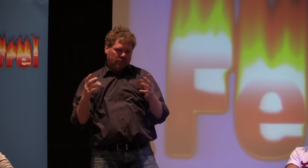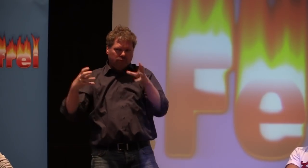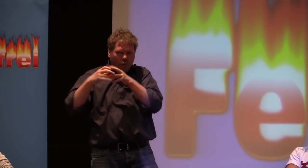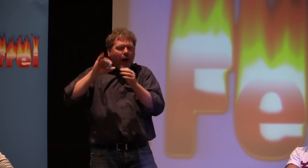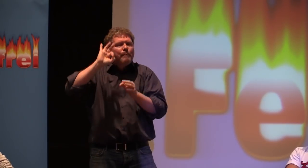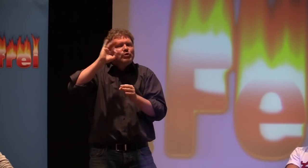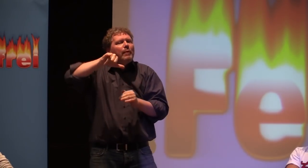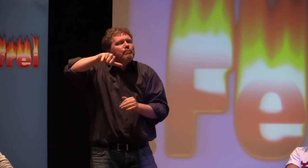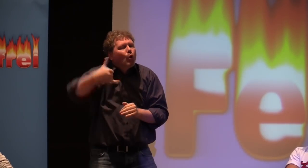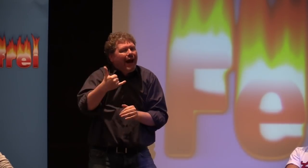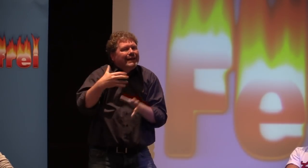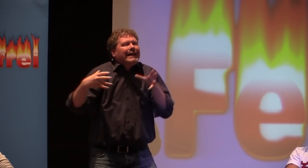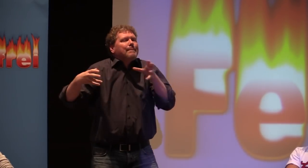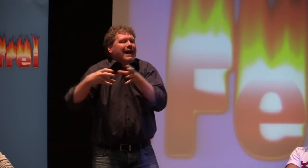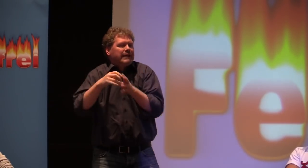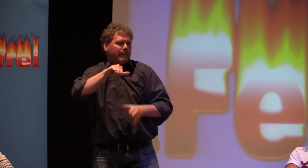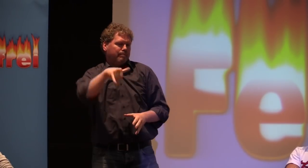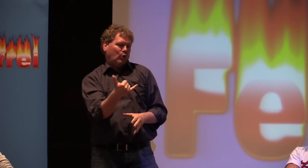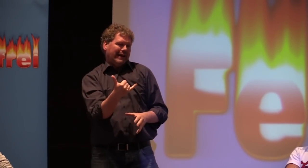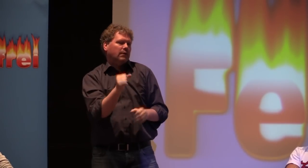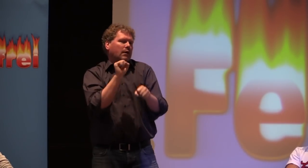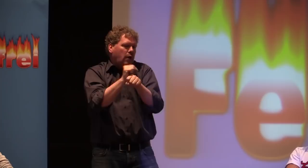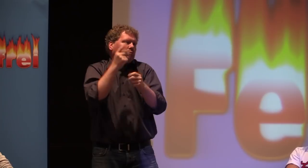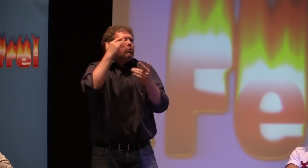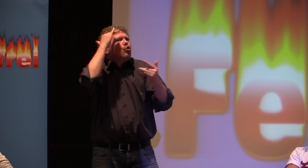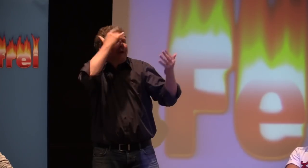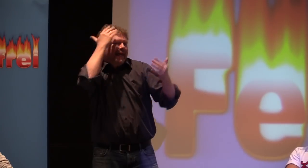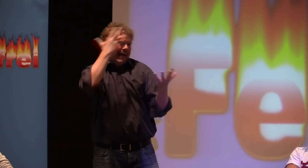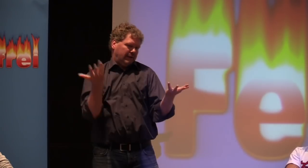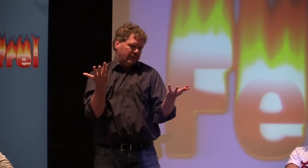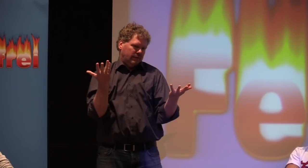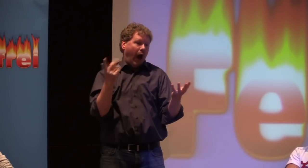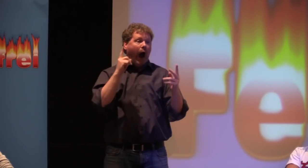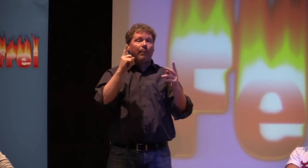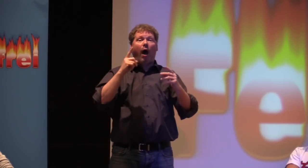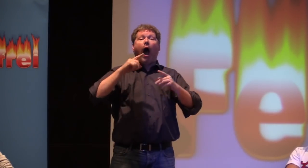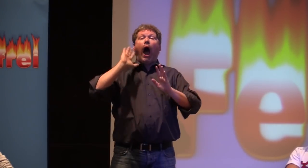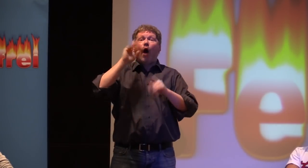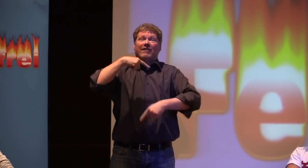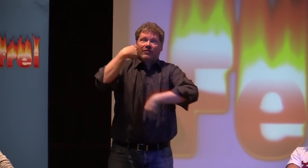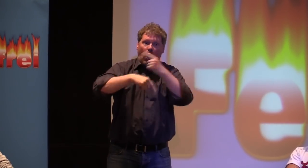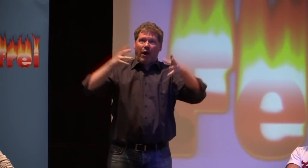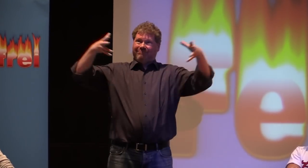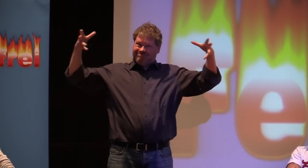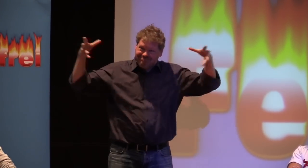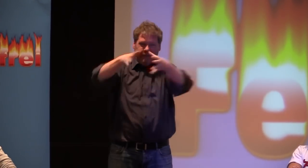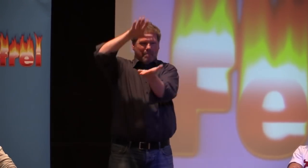für den Deutschen Gehörlosen Sportverband machen sollte und auch andersrum, dass man sich auch gegenseitig besucht bei den verschiedenen